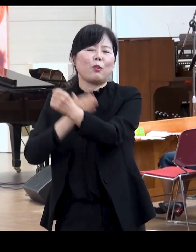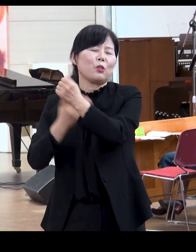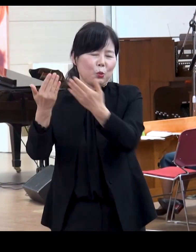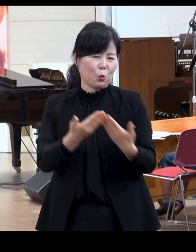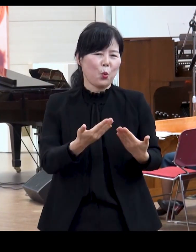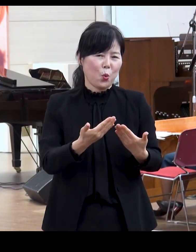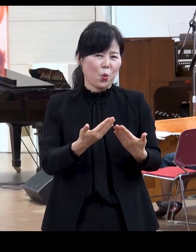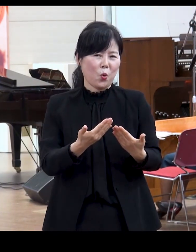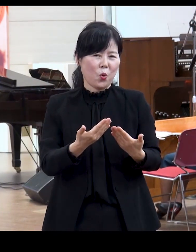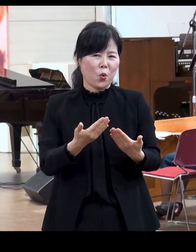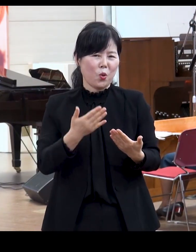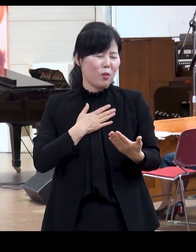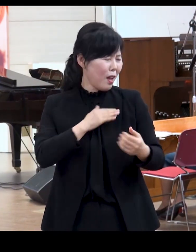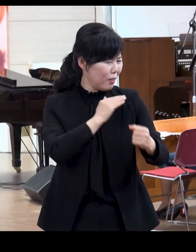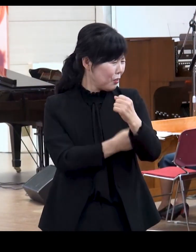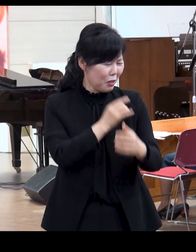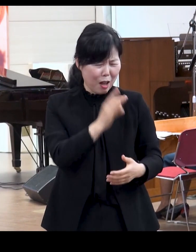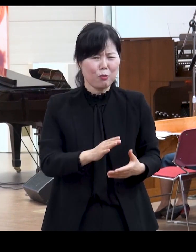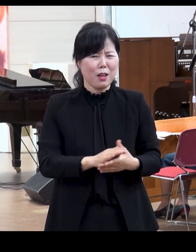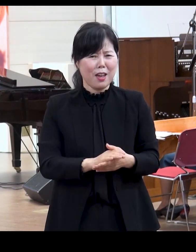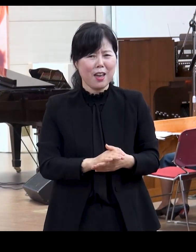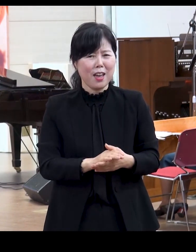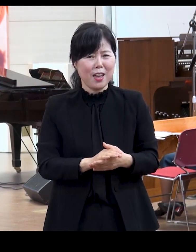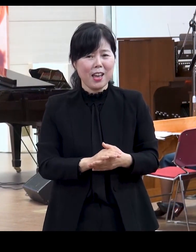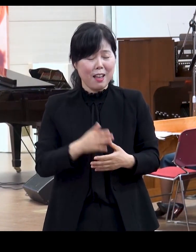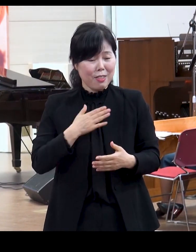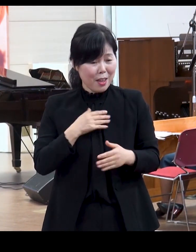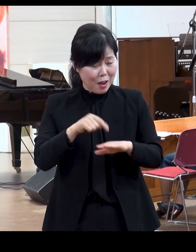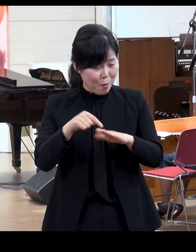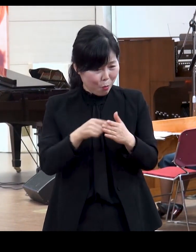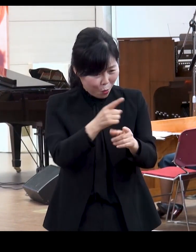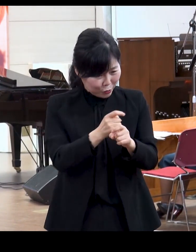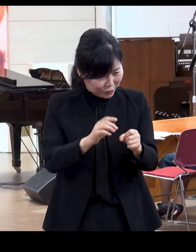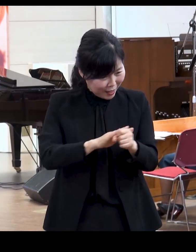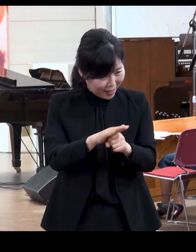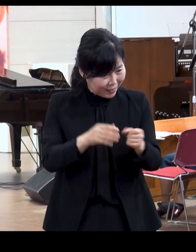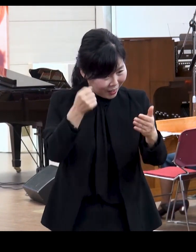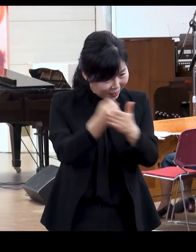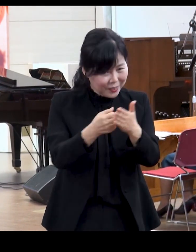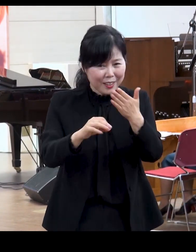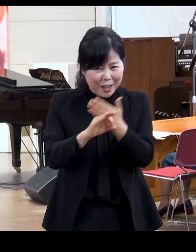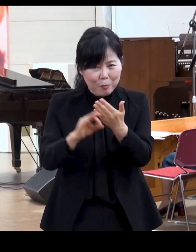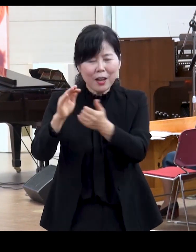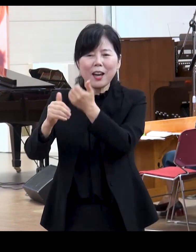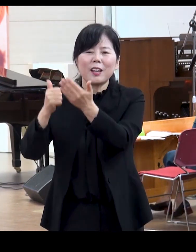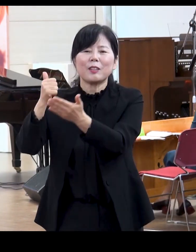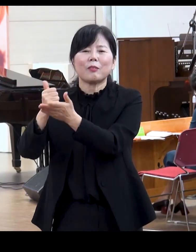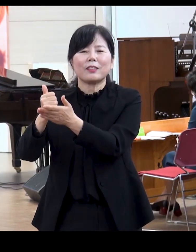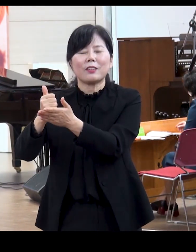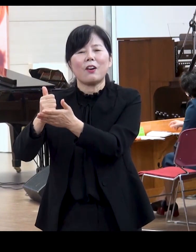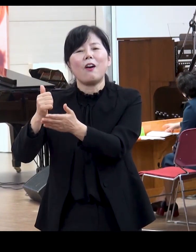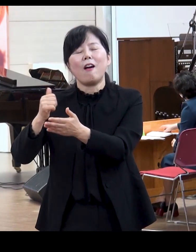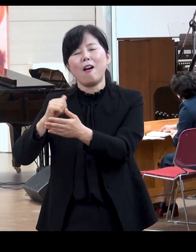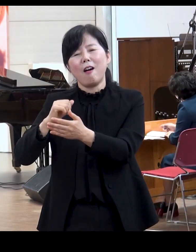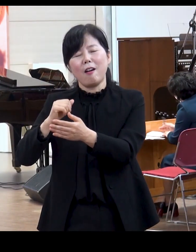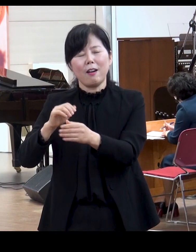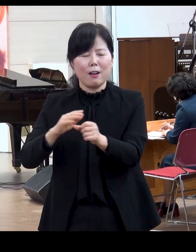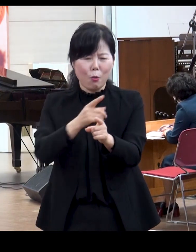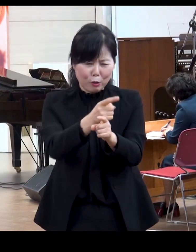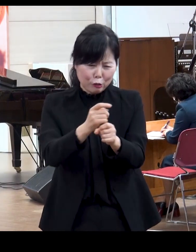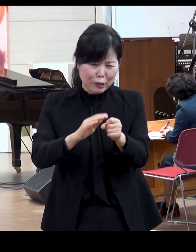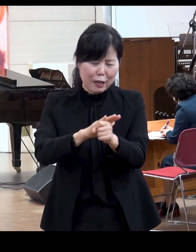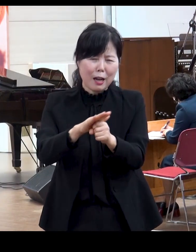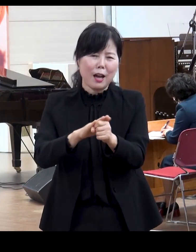있는 능력을 주신다는 거예요. 우리가 그렇게 마음에 결단하고 나가면요, 반드시 우리 하나님께서 그렇게 할 수